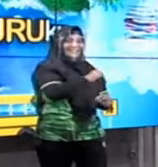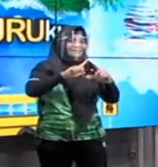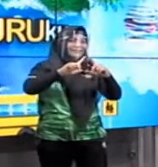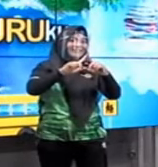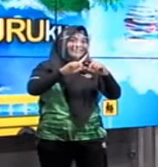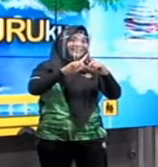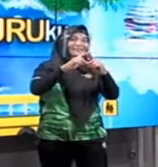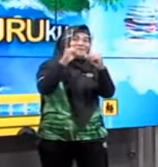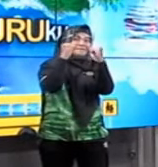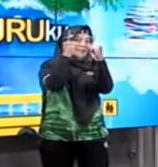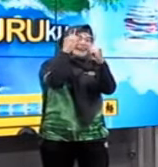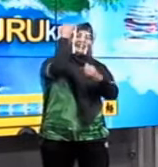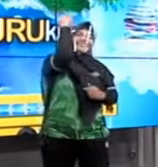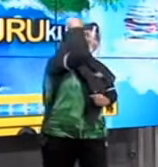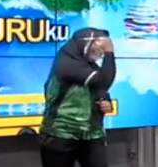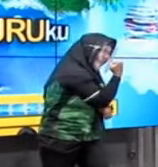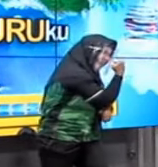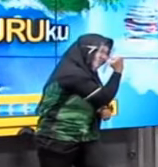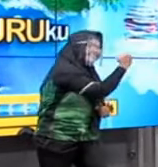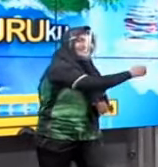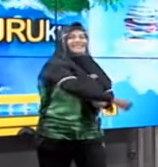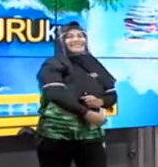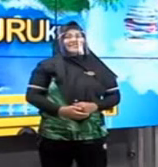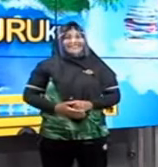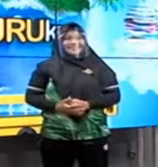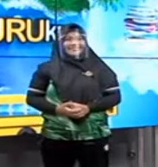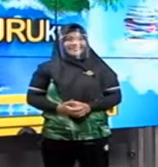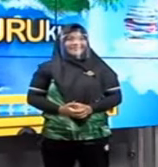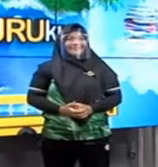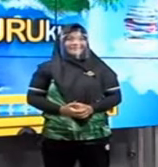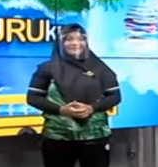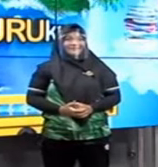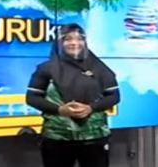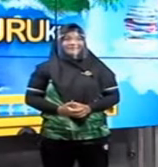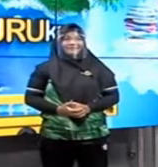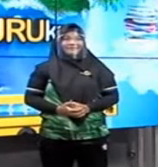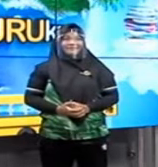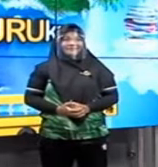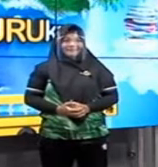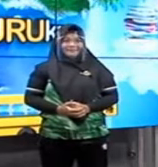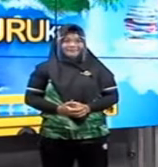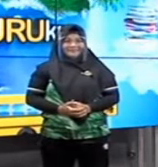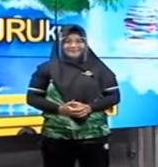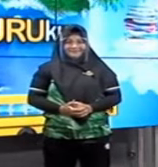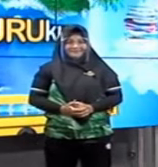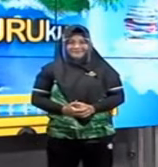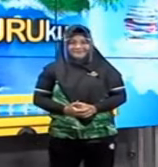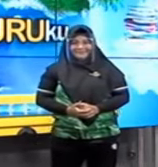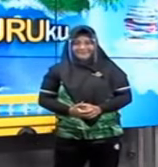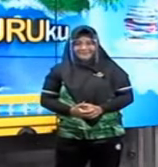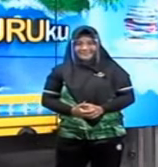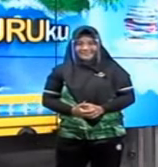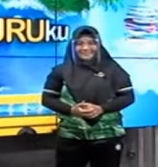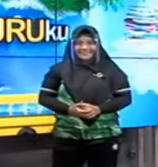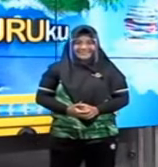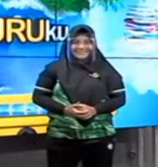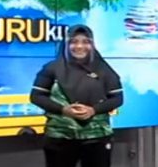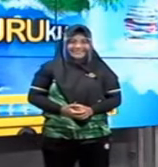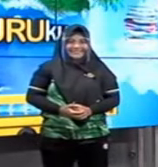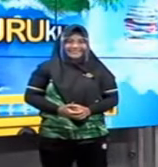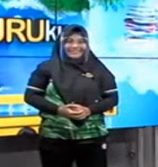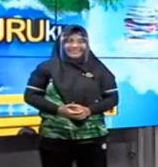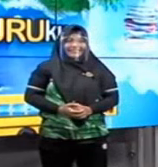sehat, sportif, bugar, yes. Baik, jangan kemana-mana anak-anak. Setelah yang satu ini, kita akan kembali lagi tetap